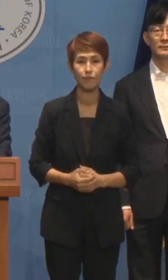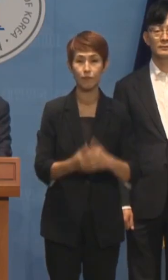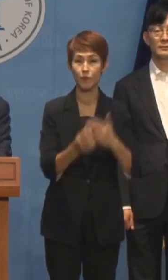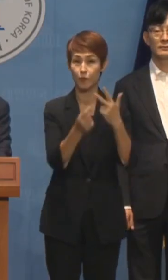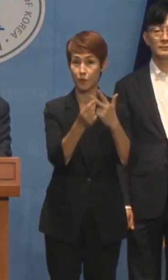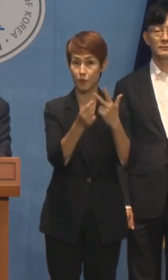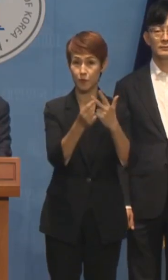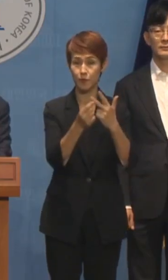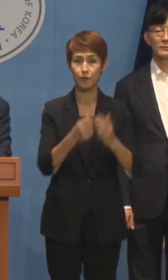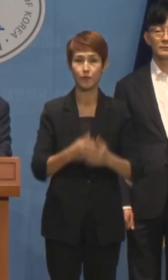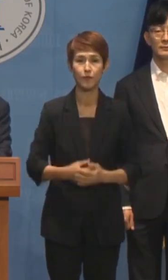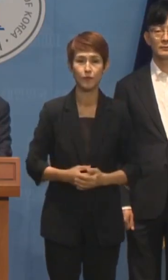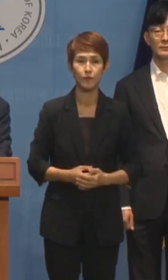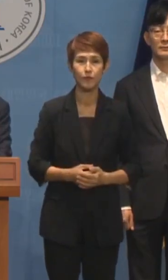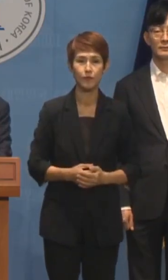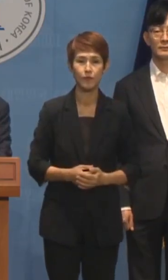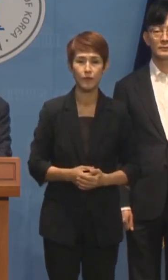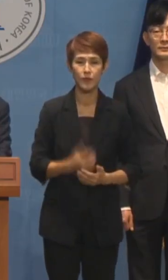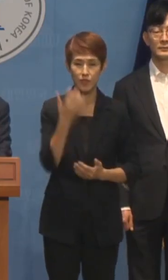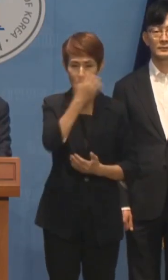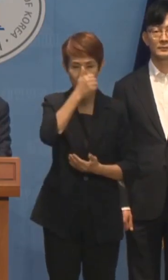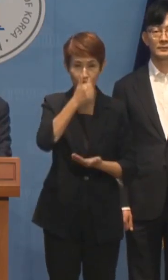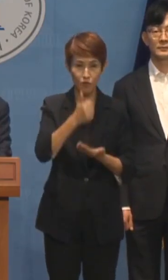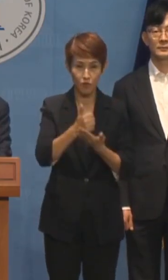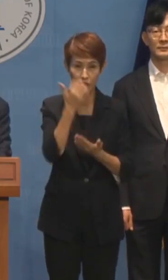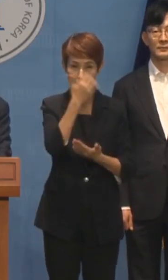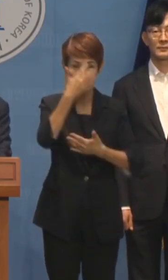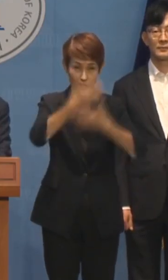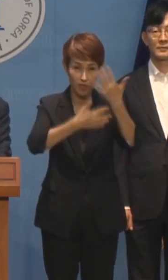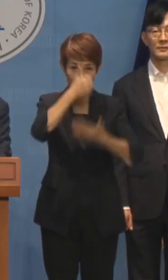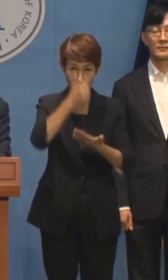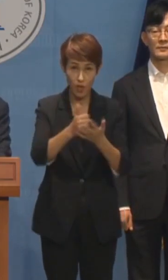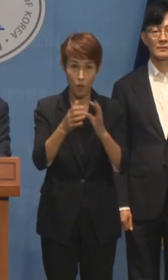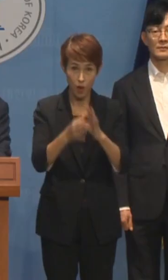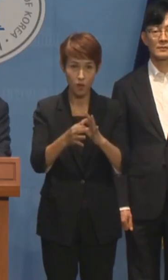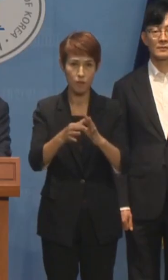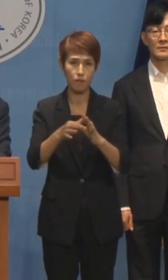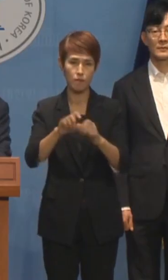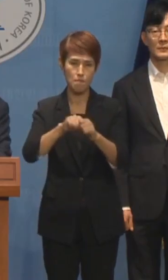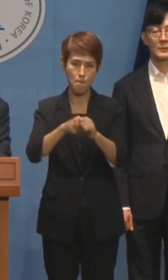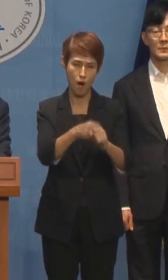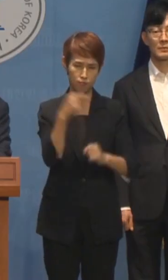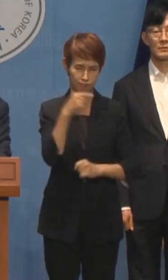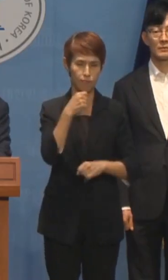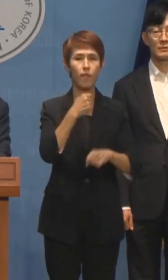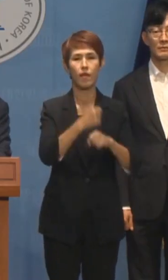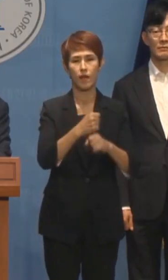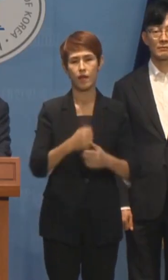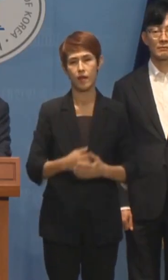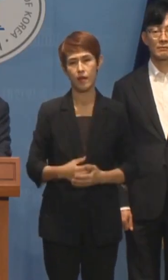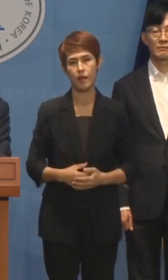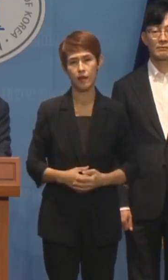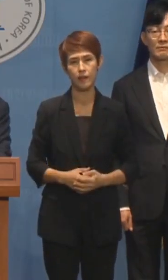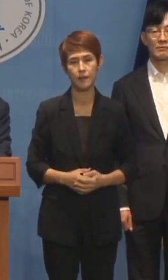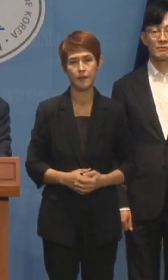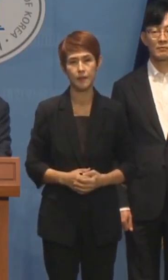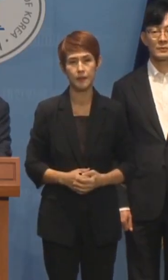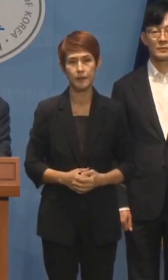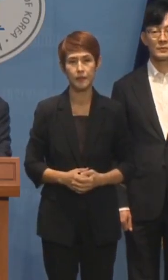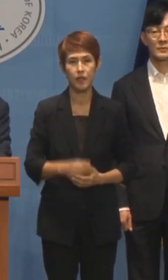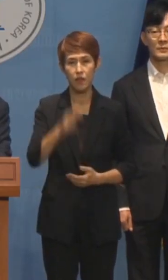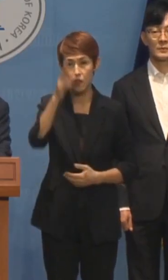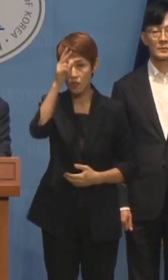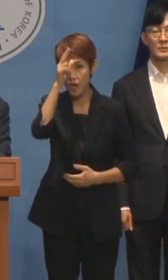일곱째, 딥페이크 범죄에 대한 엄정한 수사와 처벌이 이루어지도록 하겠습니다. 경찰